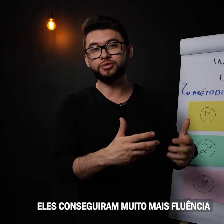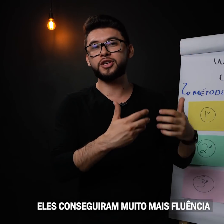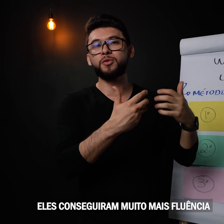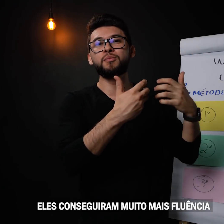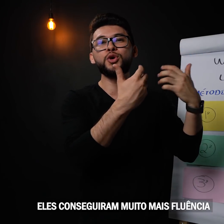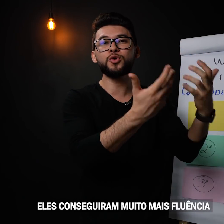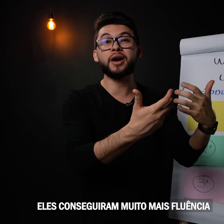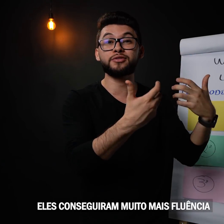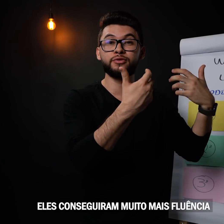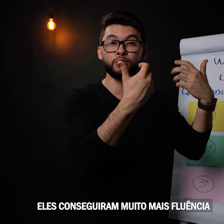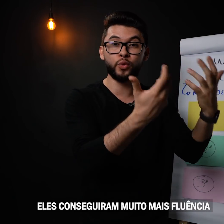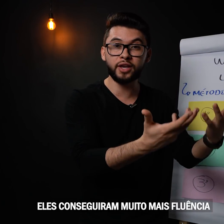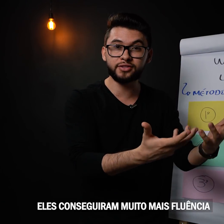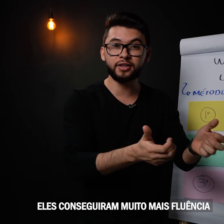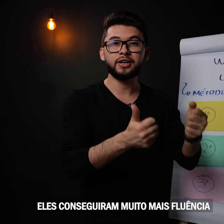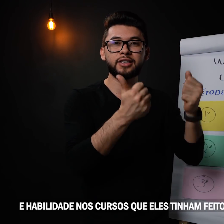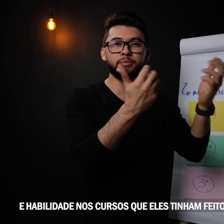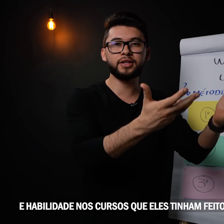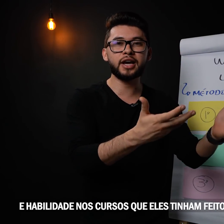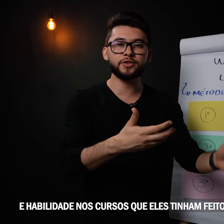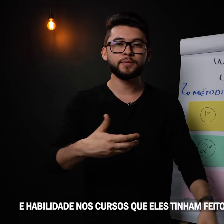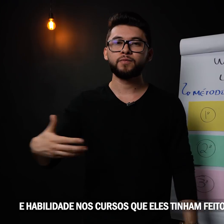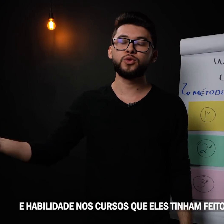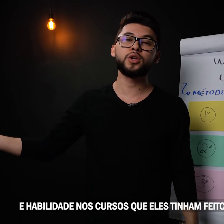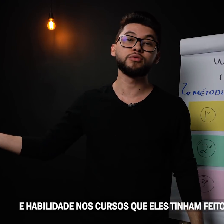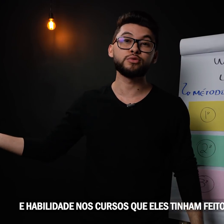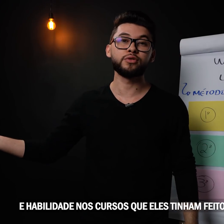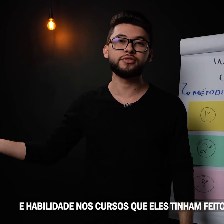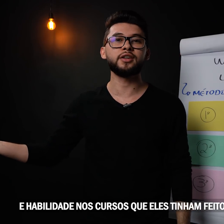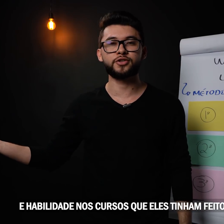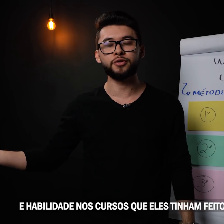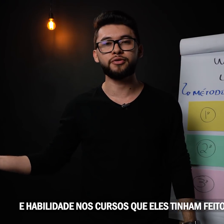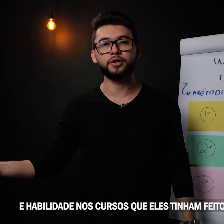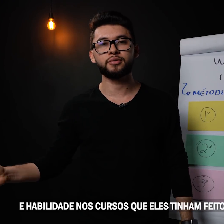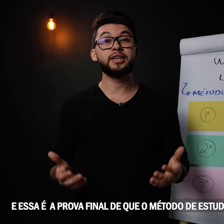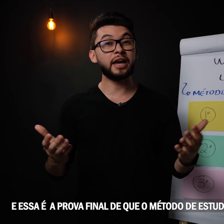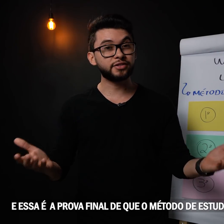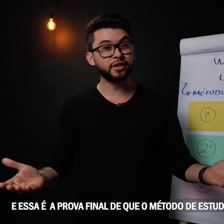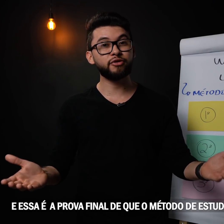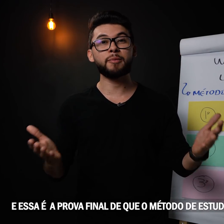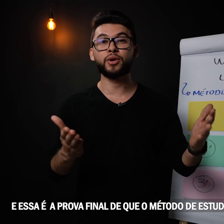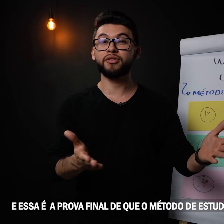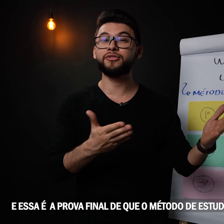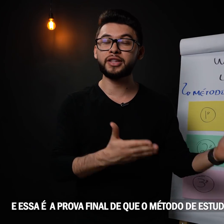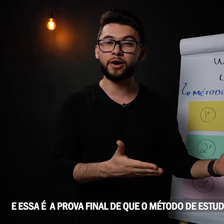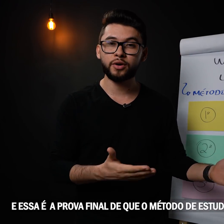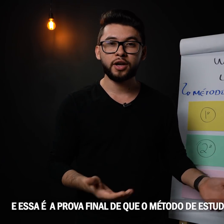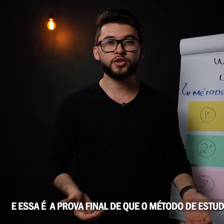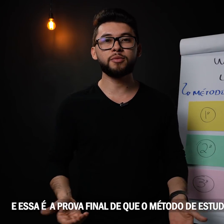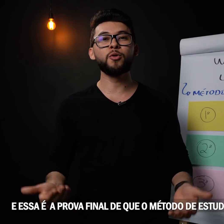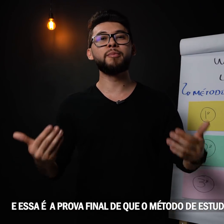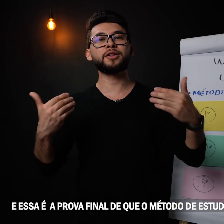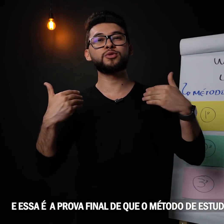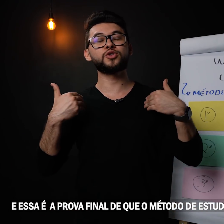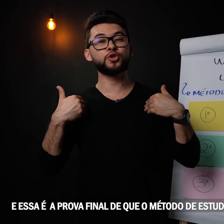conseguiram muito mais fluência e habilidade do que nos cursos que eles tinham feito. E essa foi a prova final de que meu método de